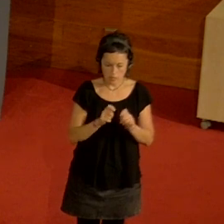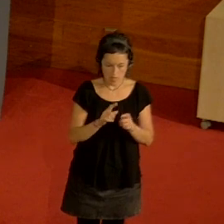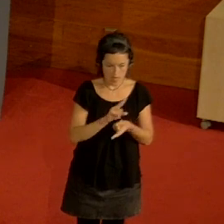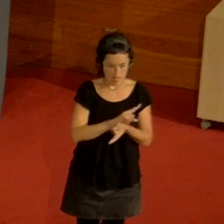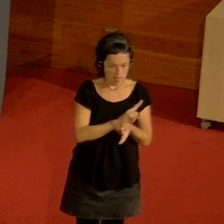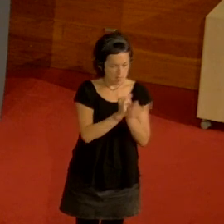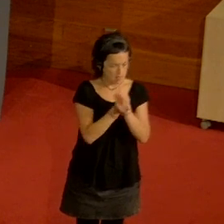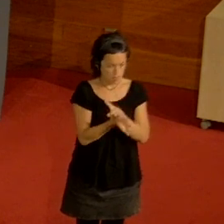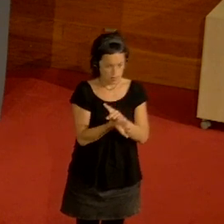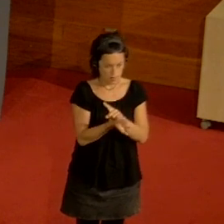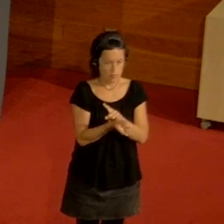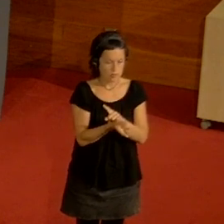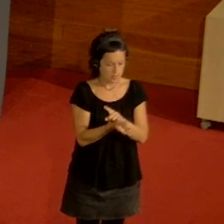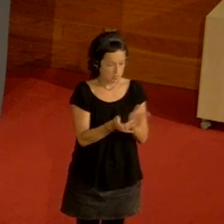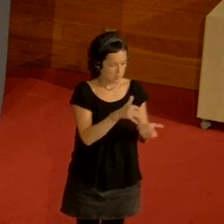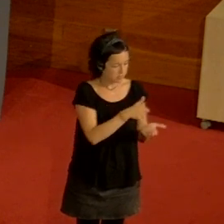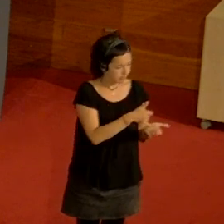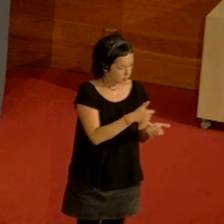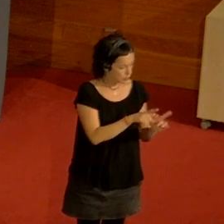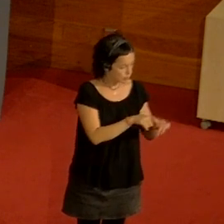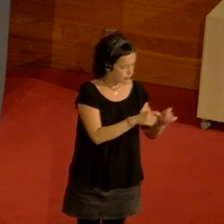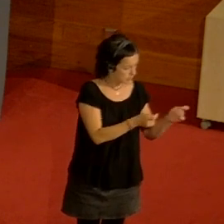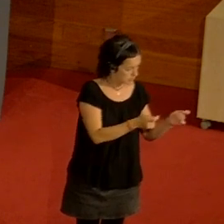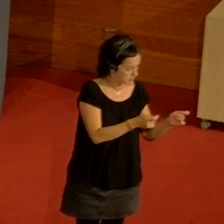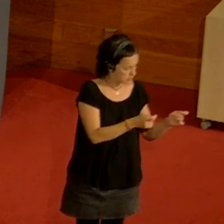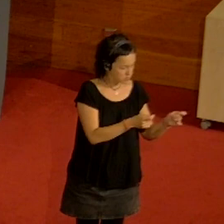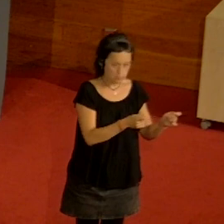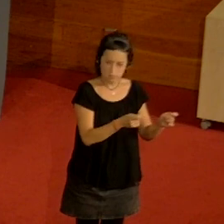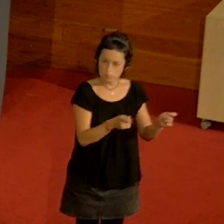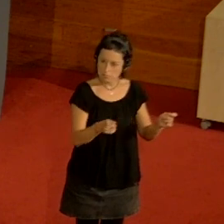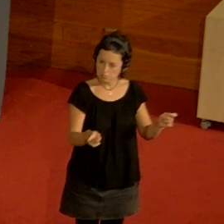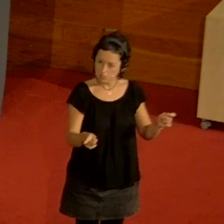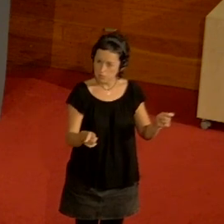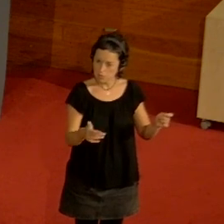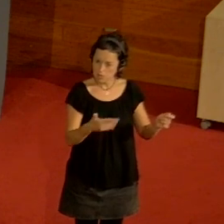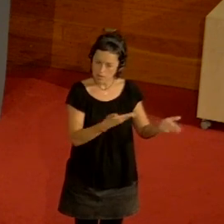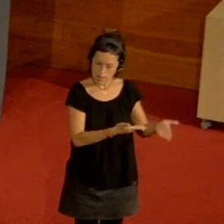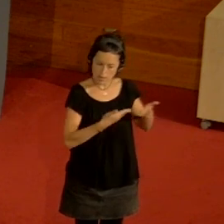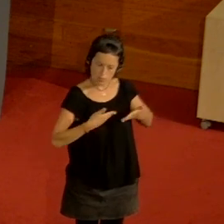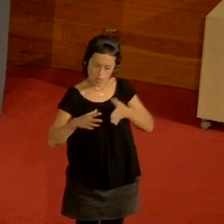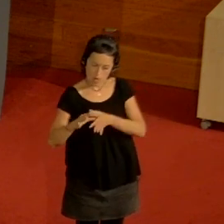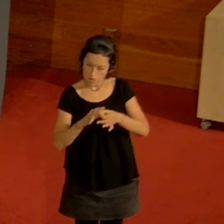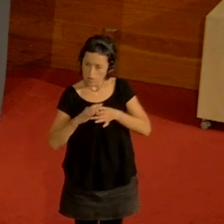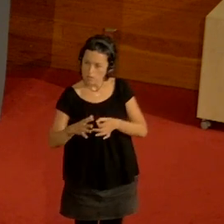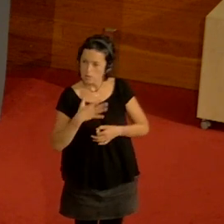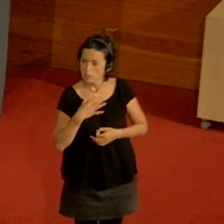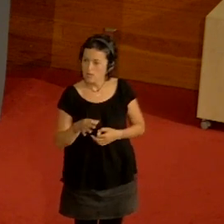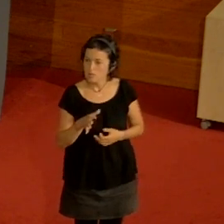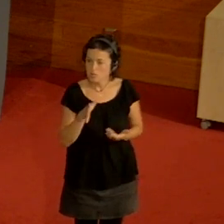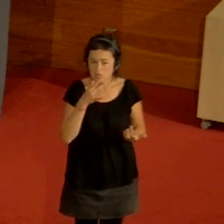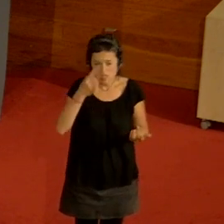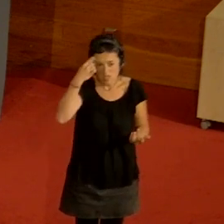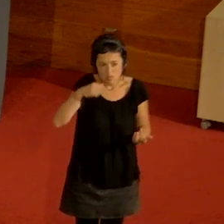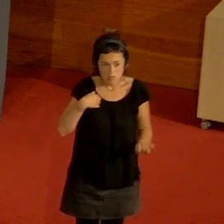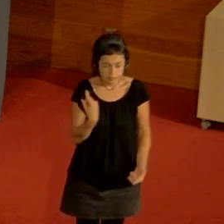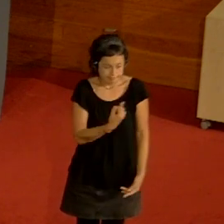entender que esa fragilidad o esa vulnerabilidad puede funcionar como costura comunitaria porque entendemos que solos no somos nada